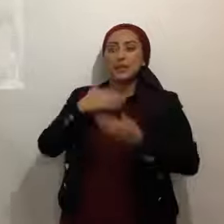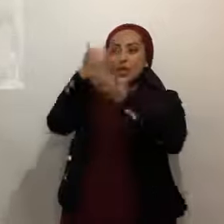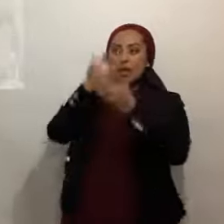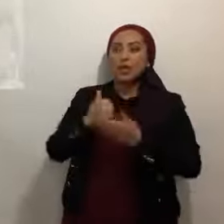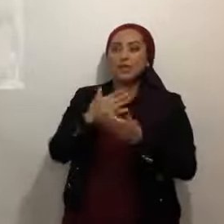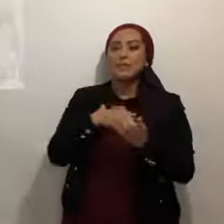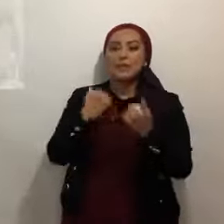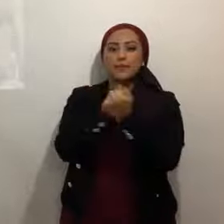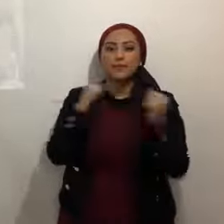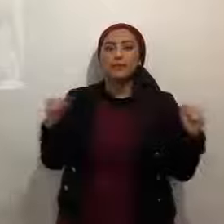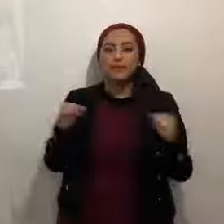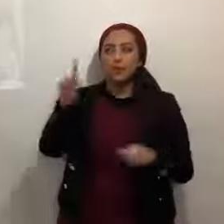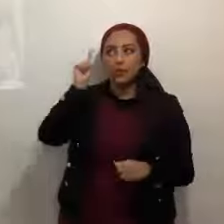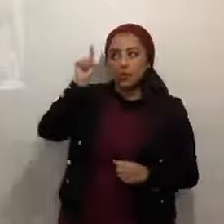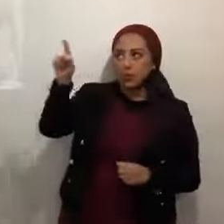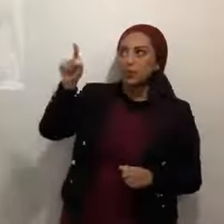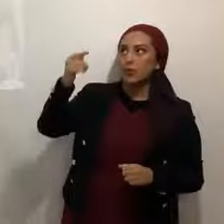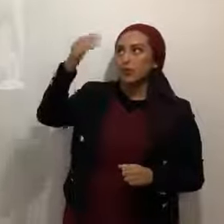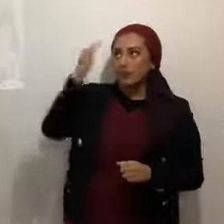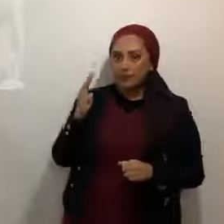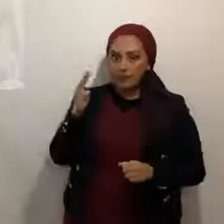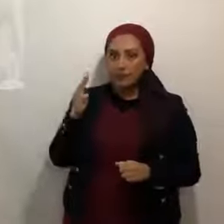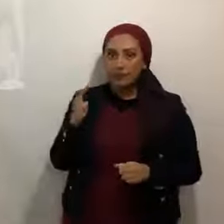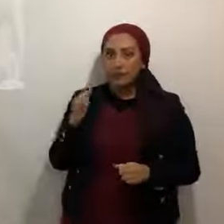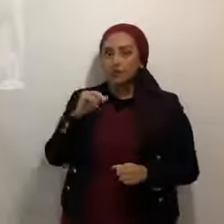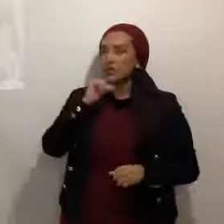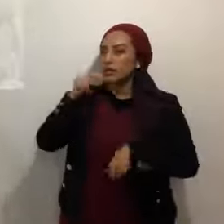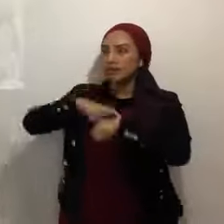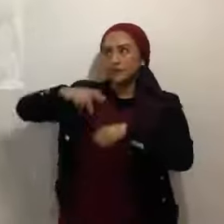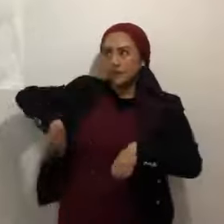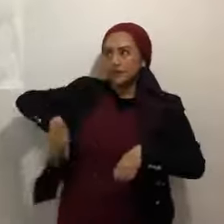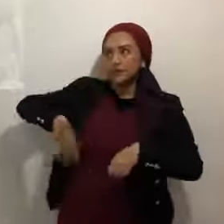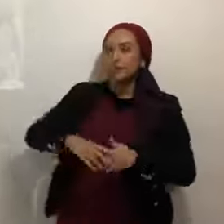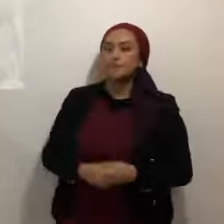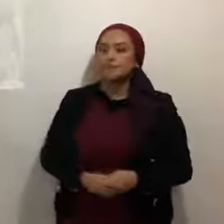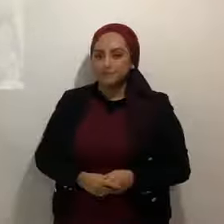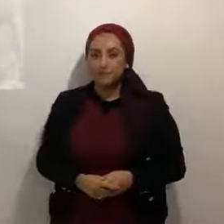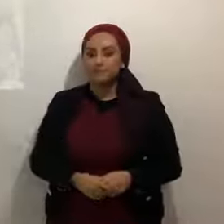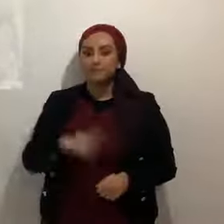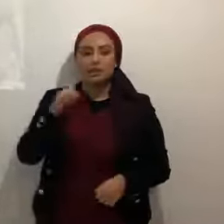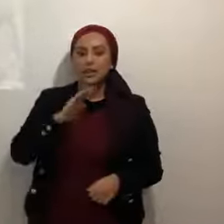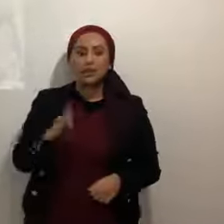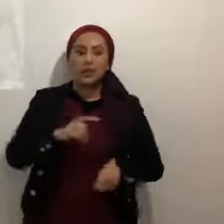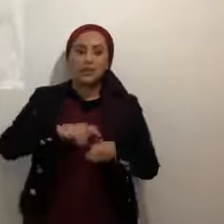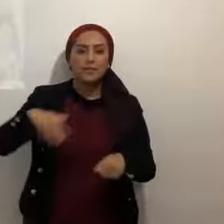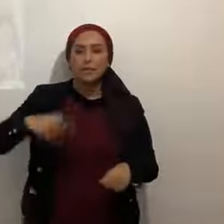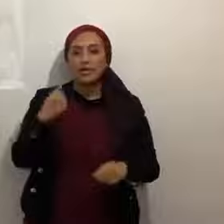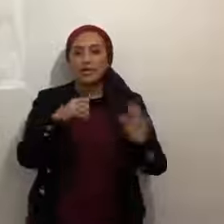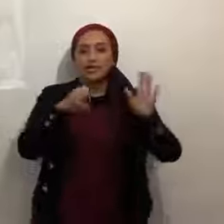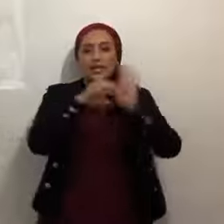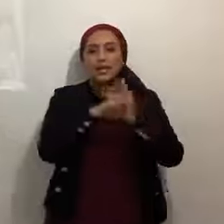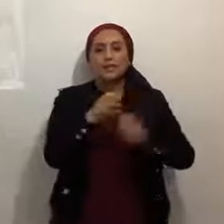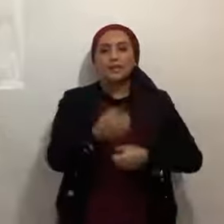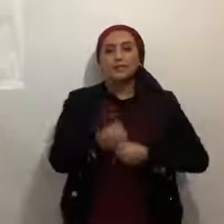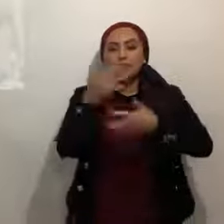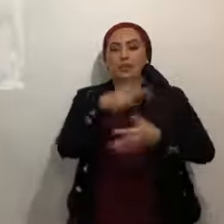libertador eres tú, Elohim. No te tardes. Él no se tarda. Es un decir, como digo, el rey David, es una manera